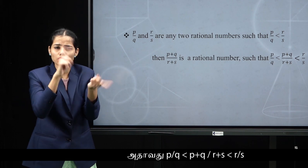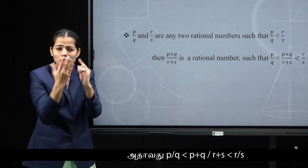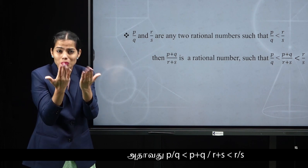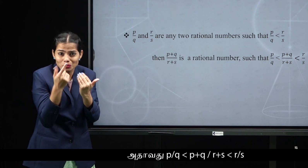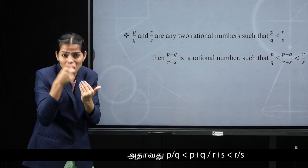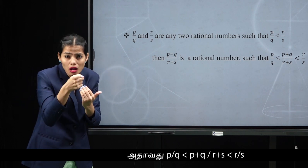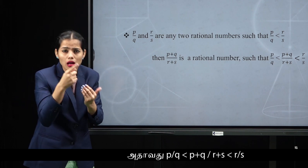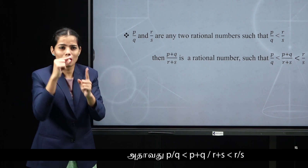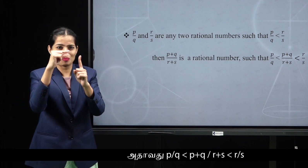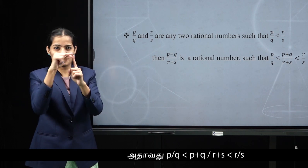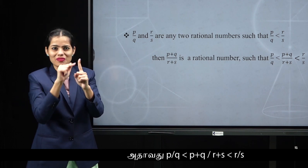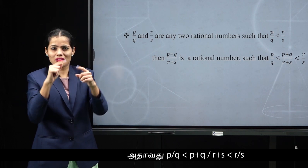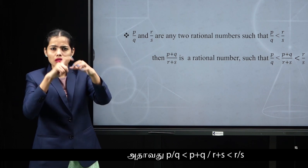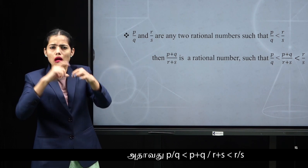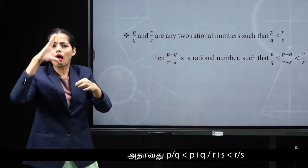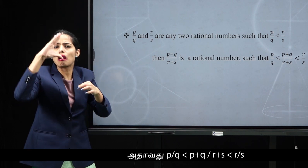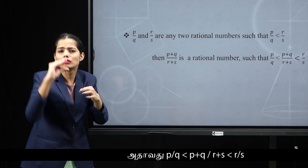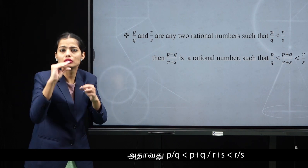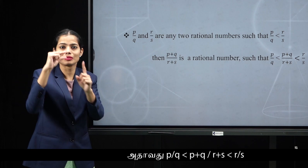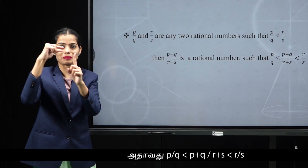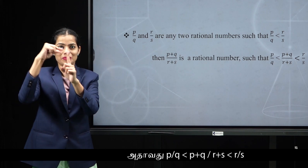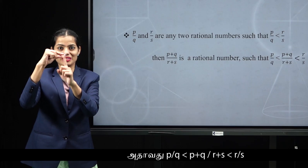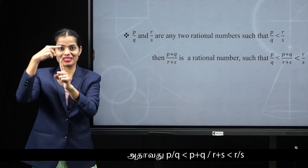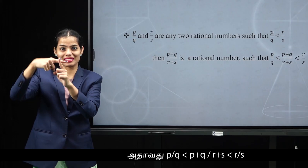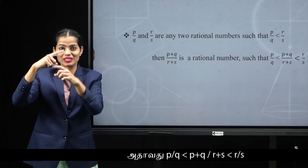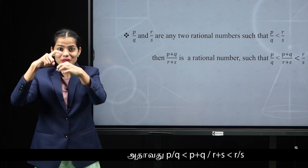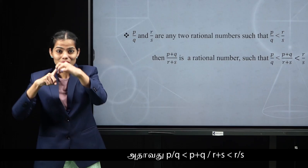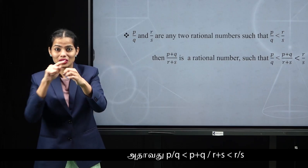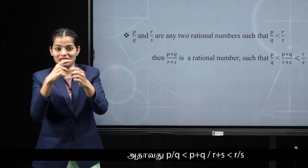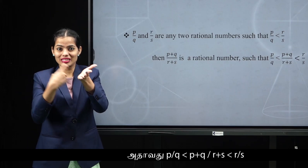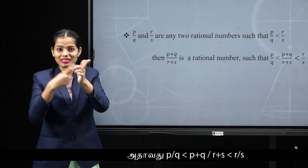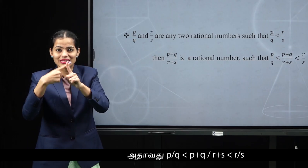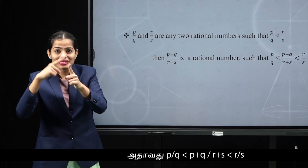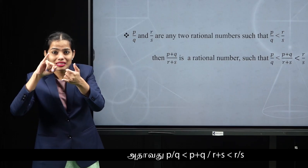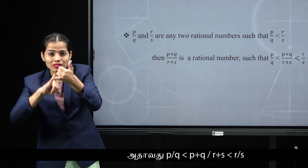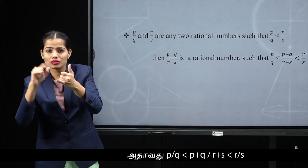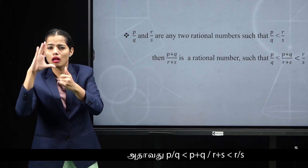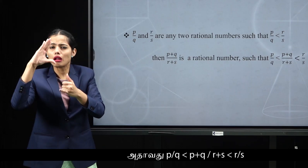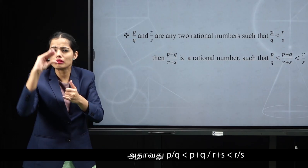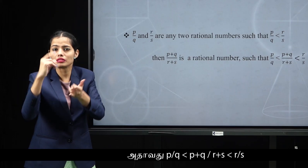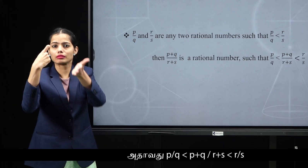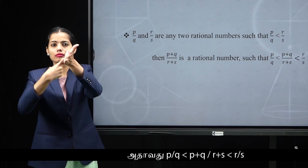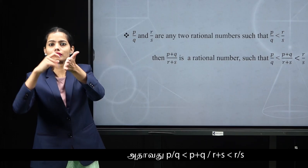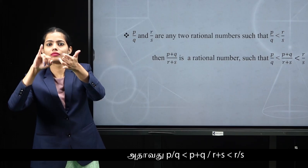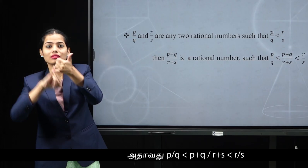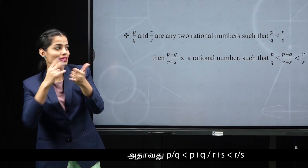Q R கூட்டல் S R/S ஐ விட பெரியது. P/Q ஐ விட சிறியது.